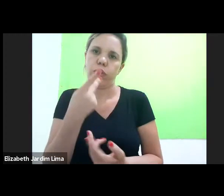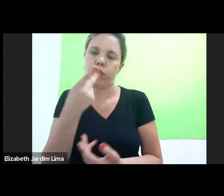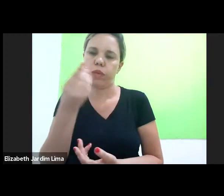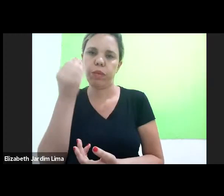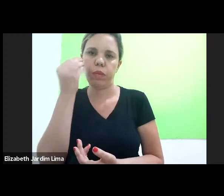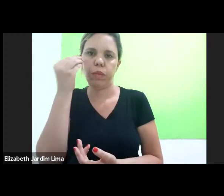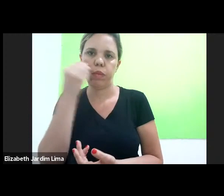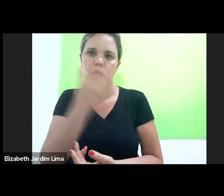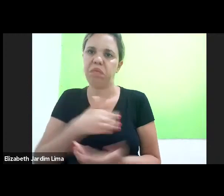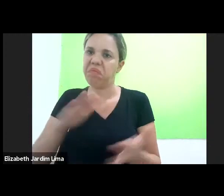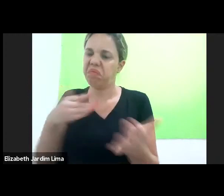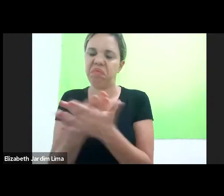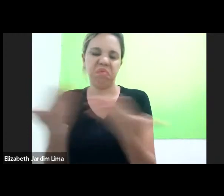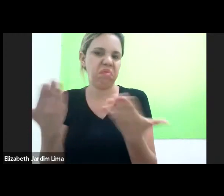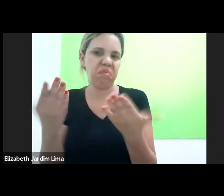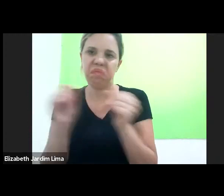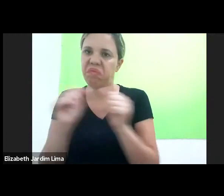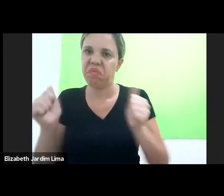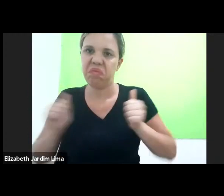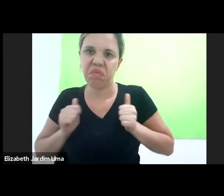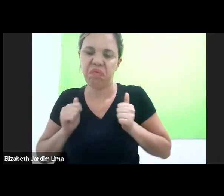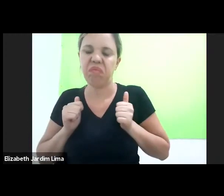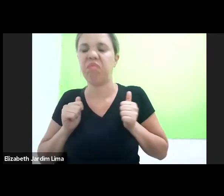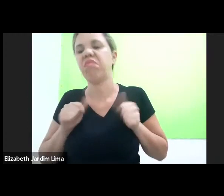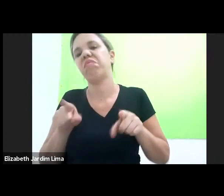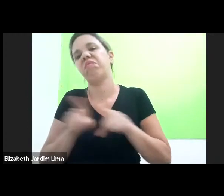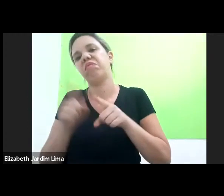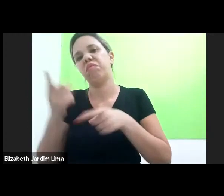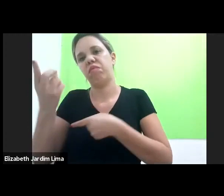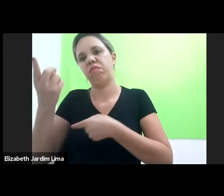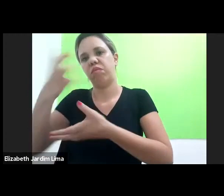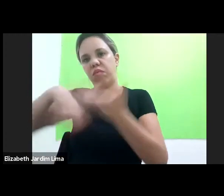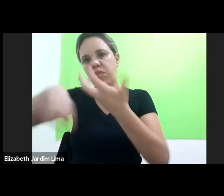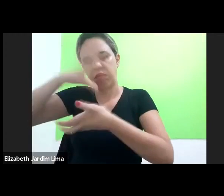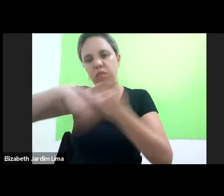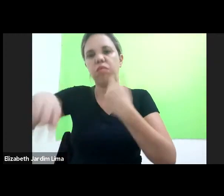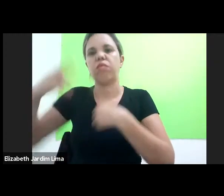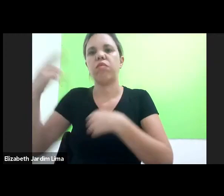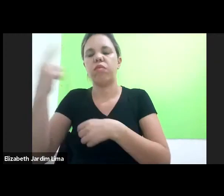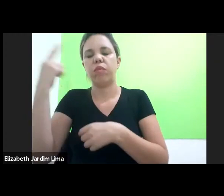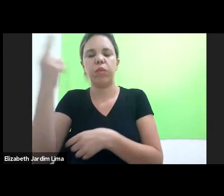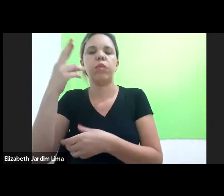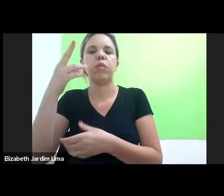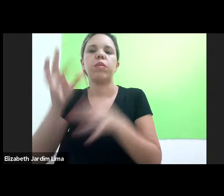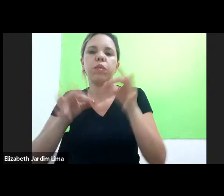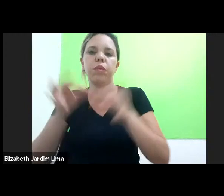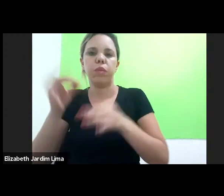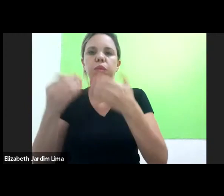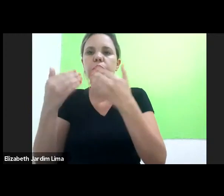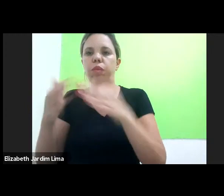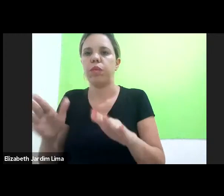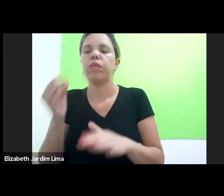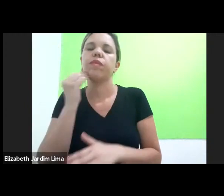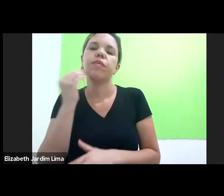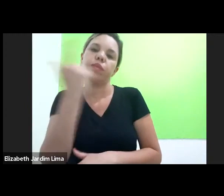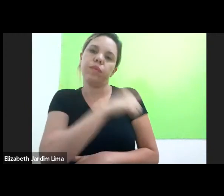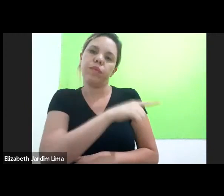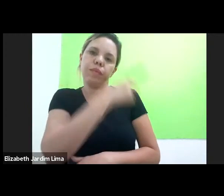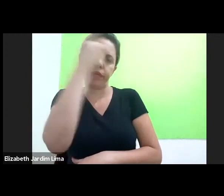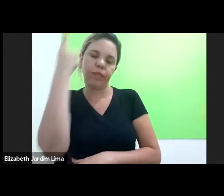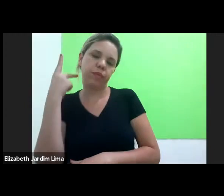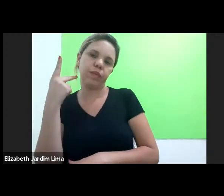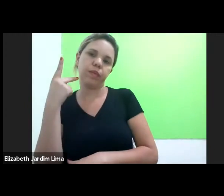até agora não fez nada, mas também de revolucionar o judiciário brasileiro, abrindo caminho para que outros e